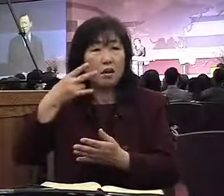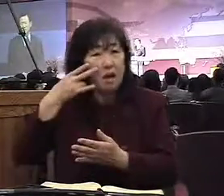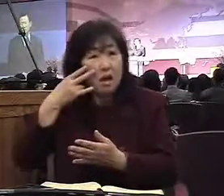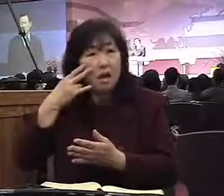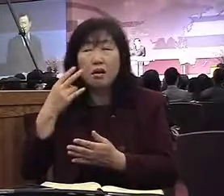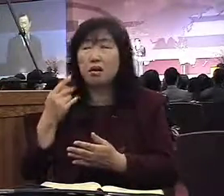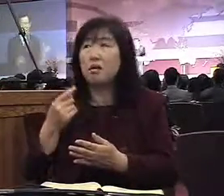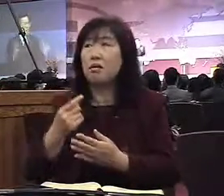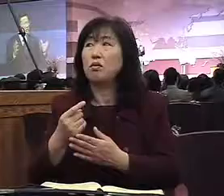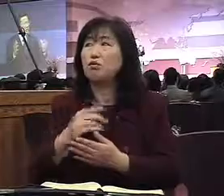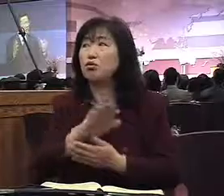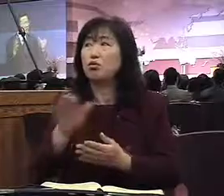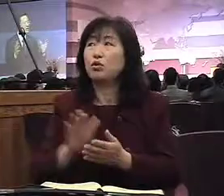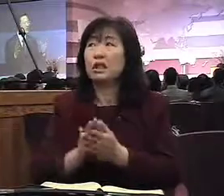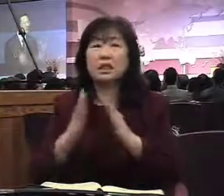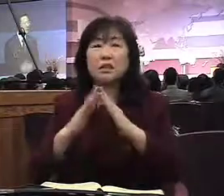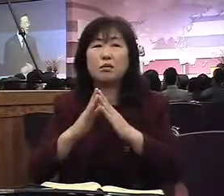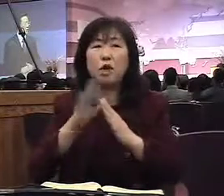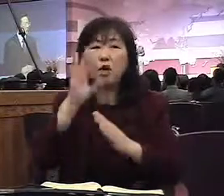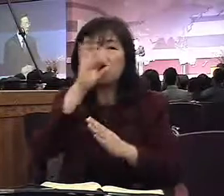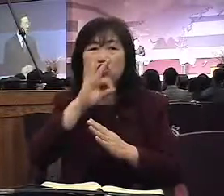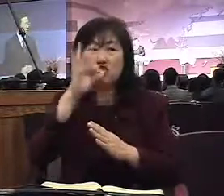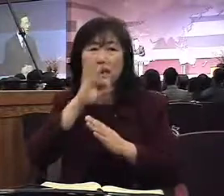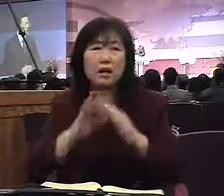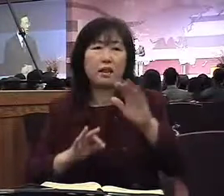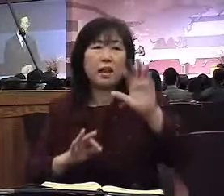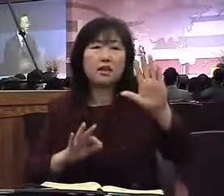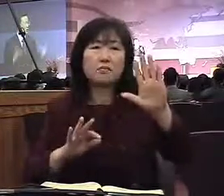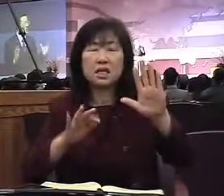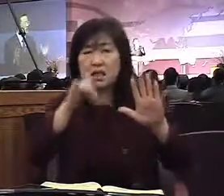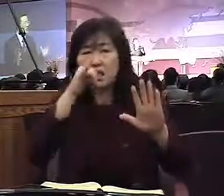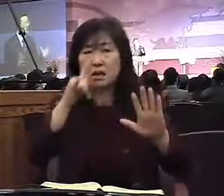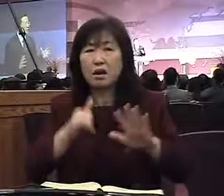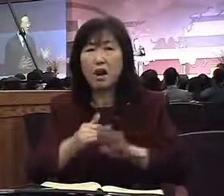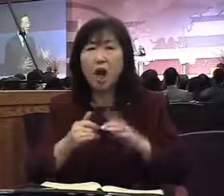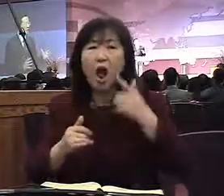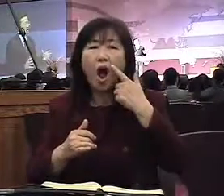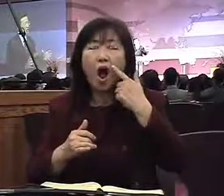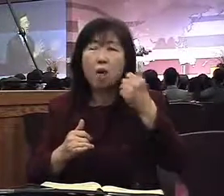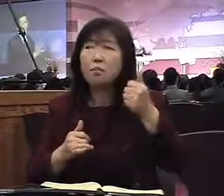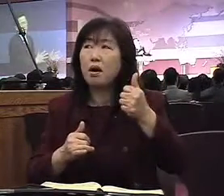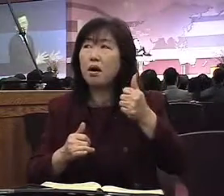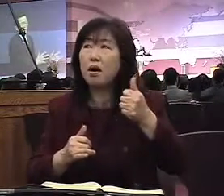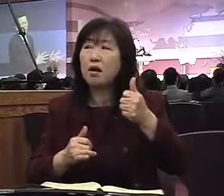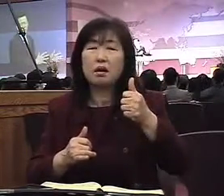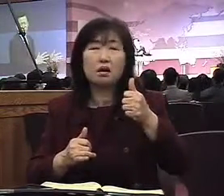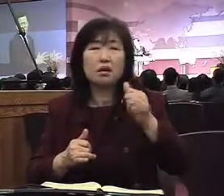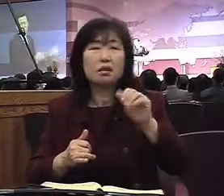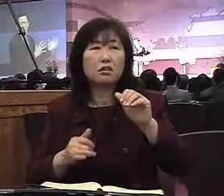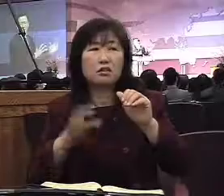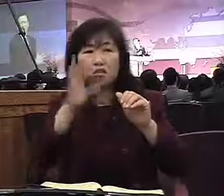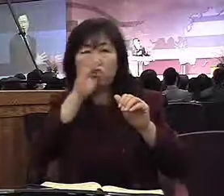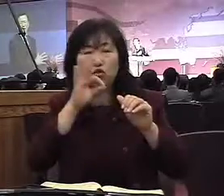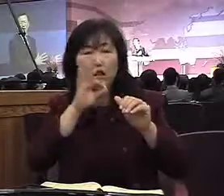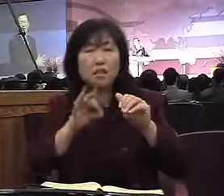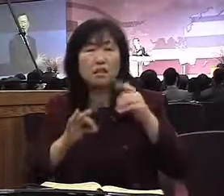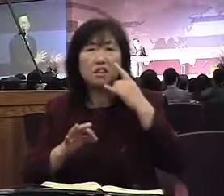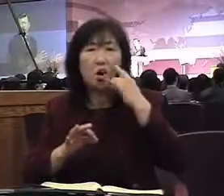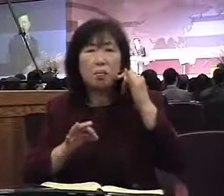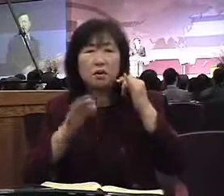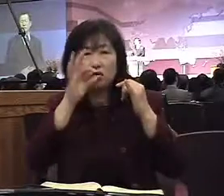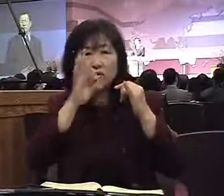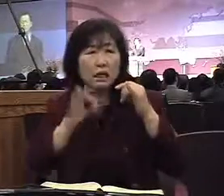어제라니죠. 우리 집에 돼지가 5마리 있거든요. 그 어미돼지 5마리가 옆집 그 밭에